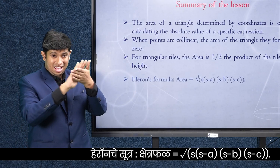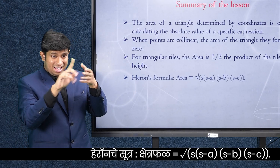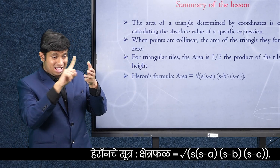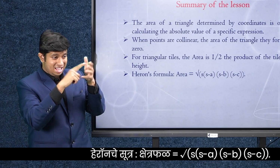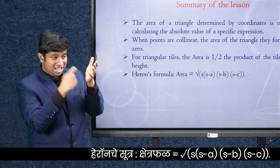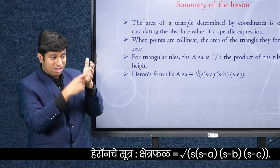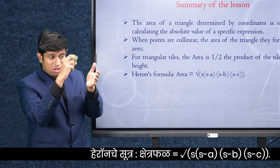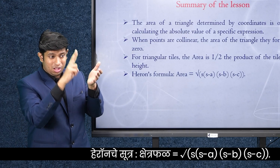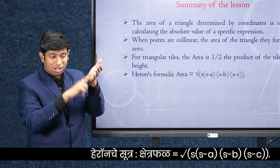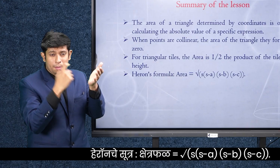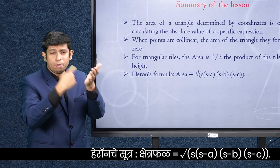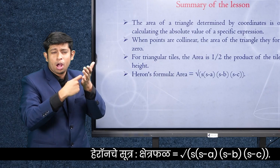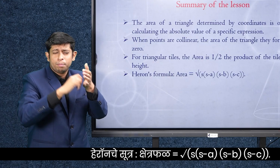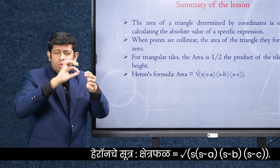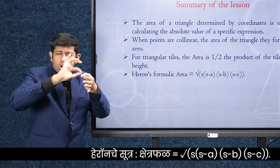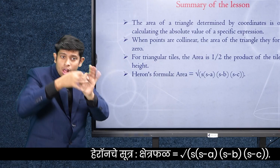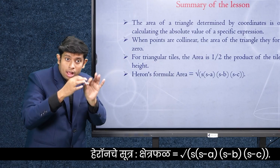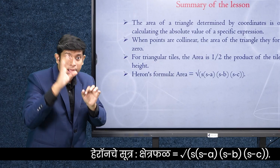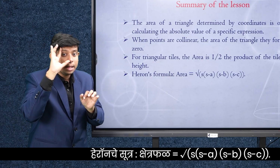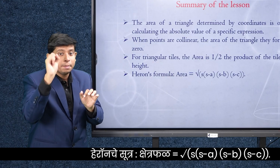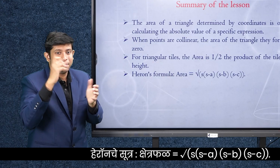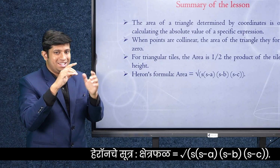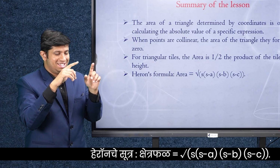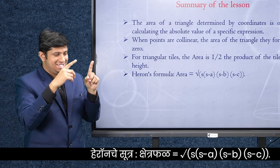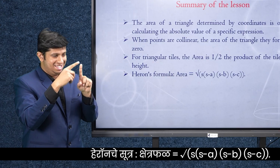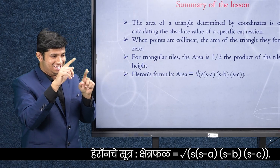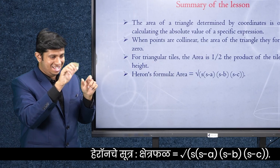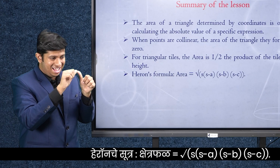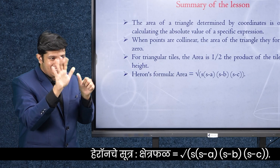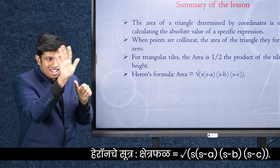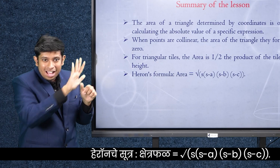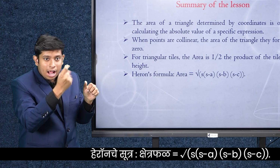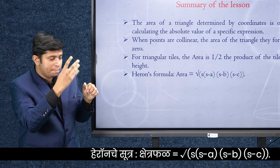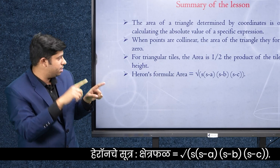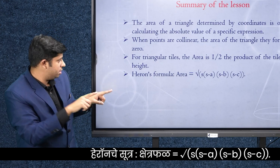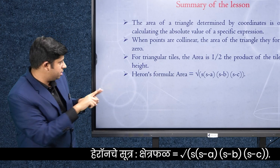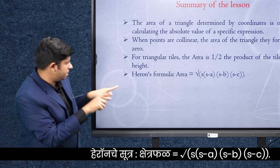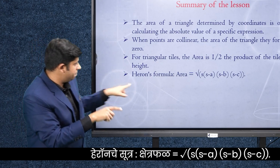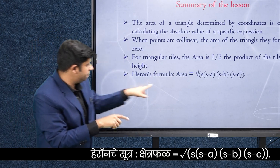हेरोनचा सूत्र क्षेत्रफळ = √S of S -